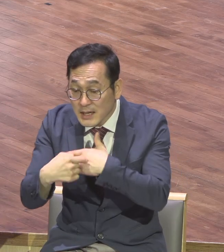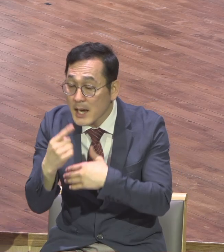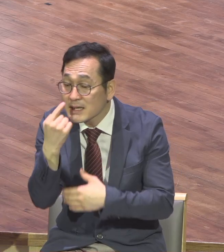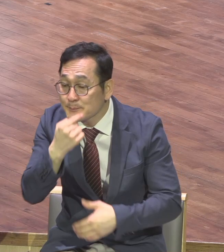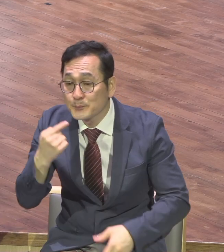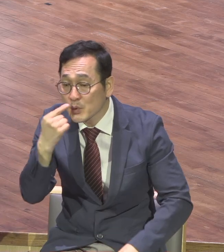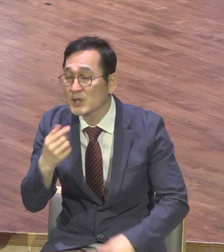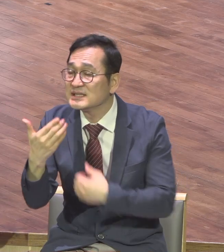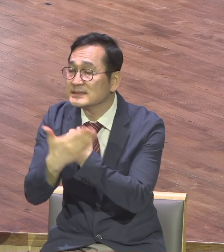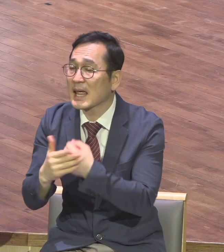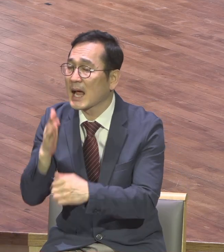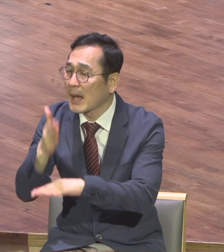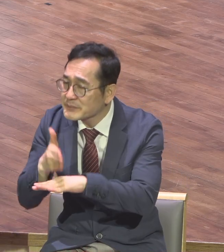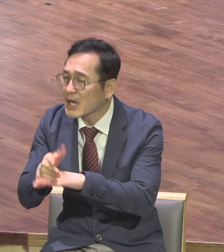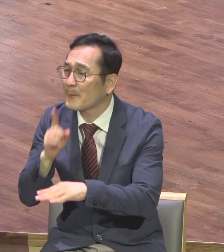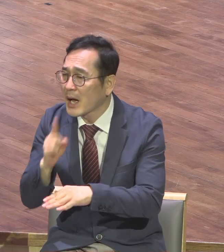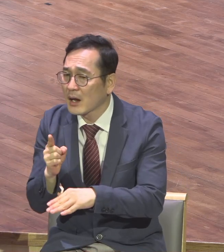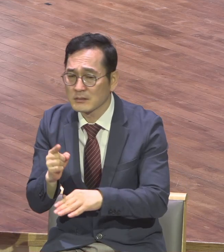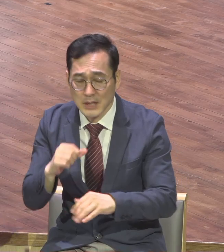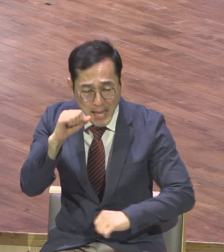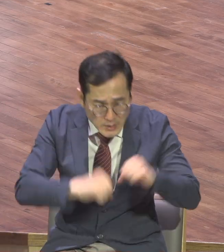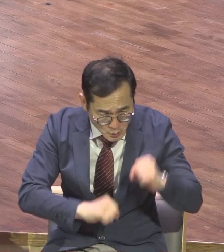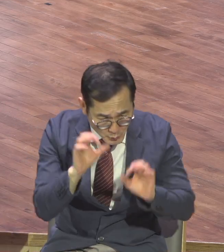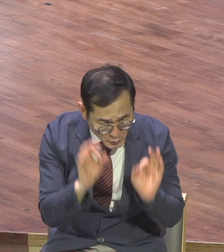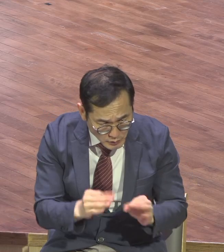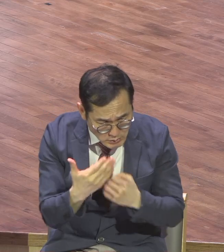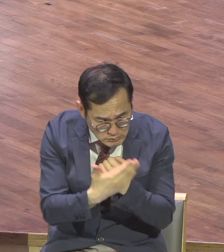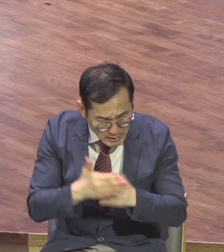은혜를 멀리한다.